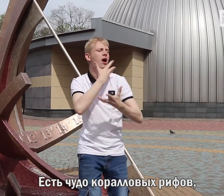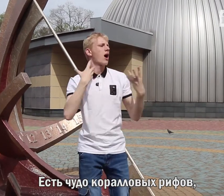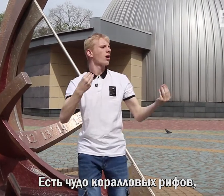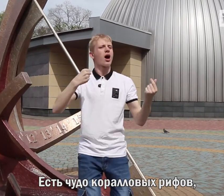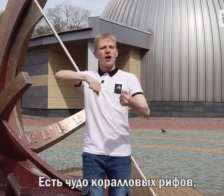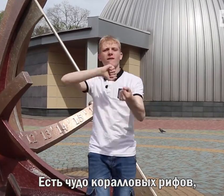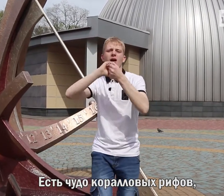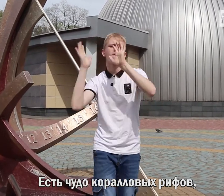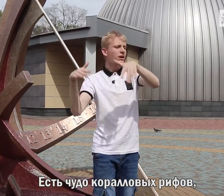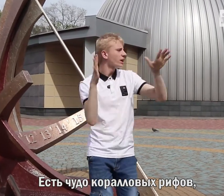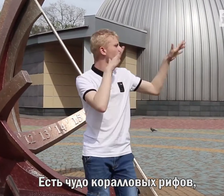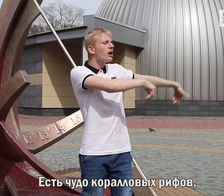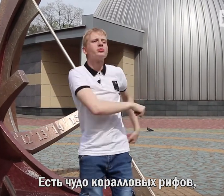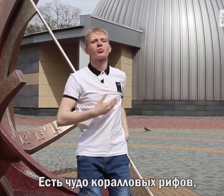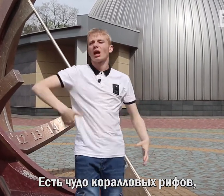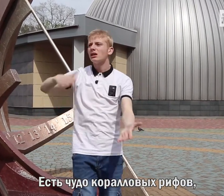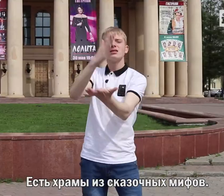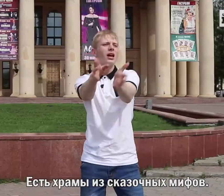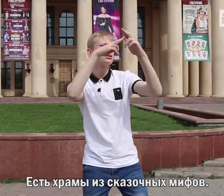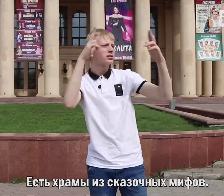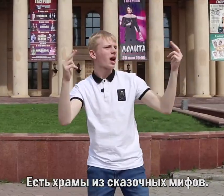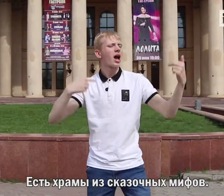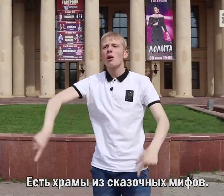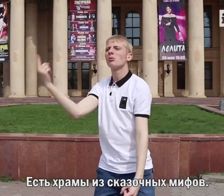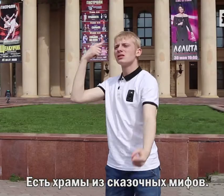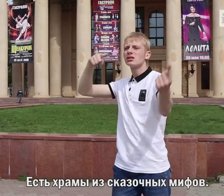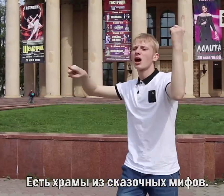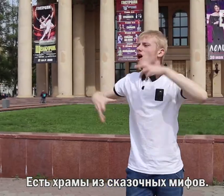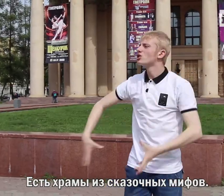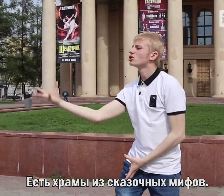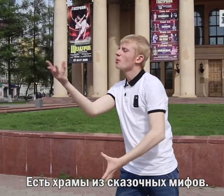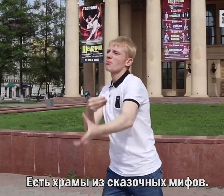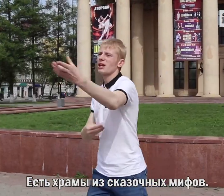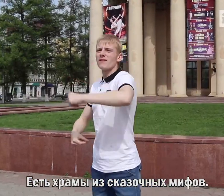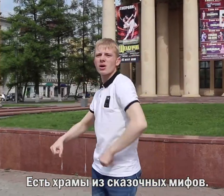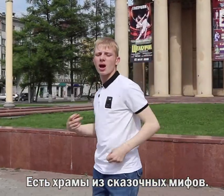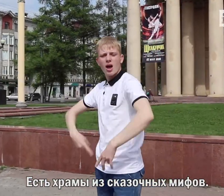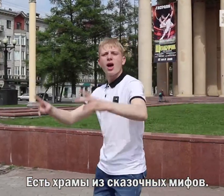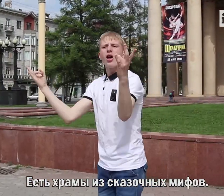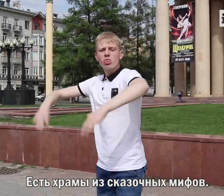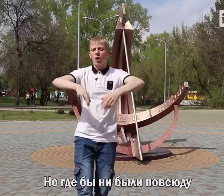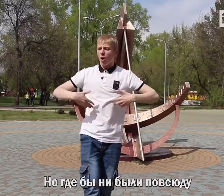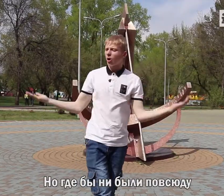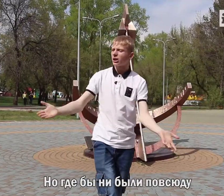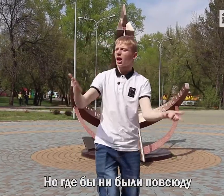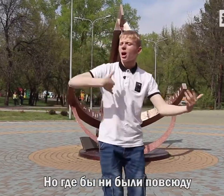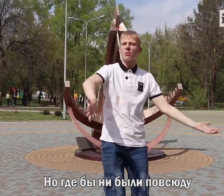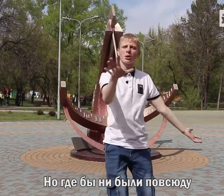чудо коралловых рифов, есть храмы и сказочных мифов. Но где бы